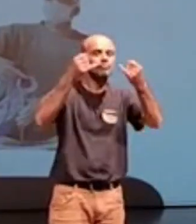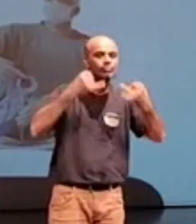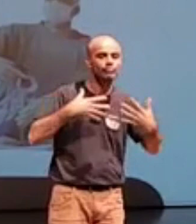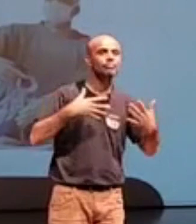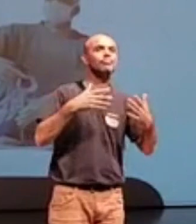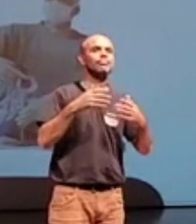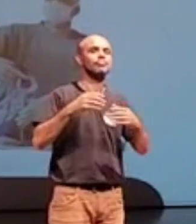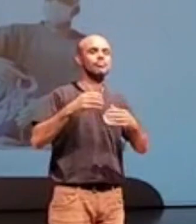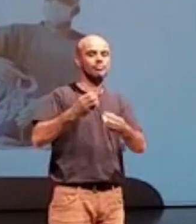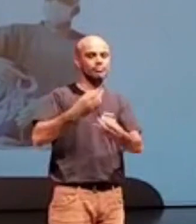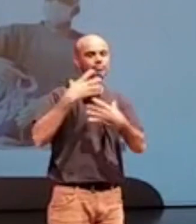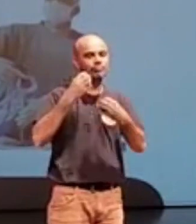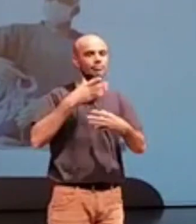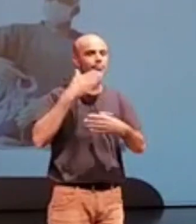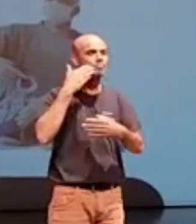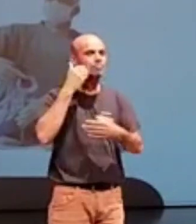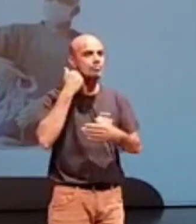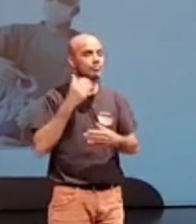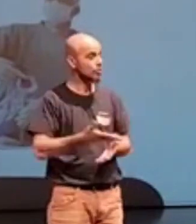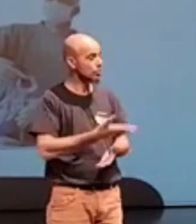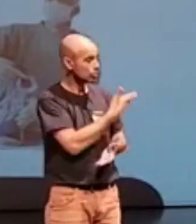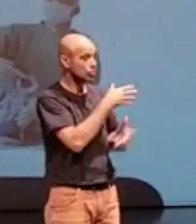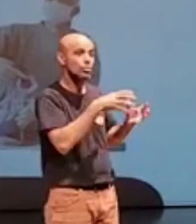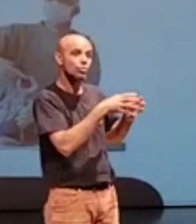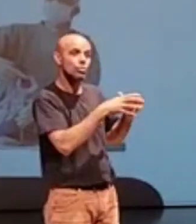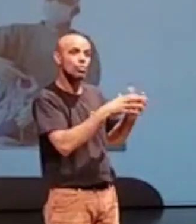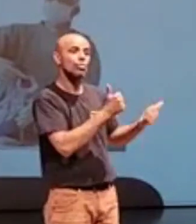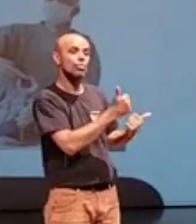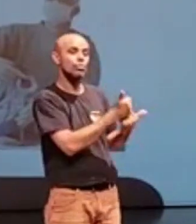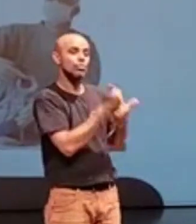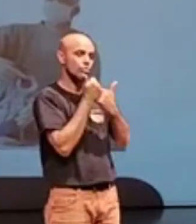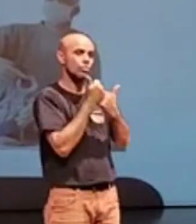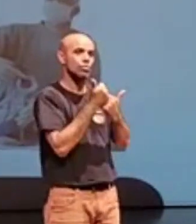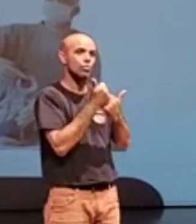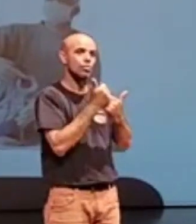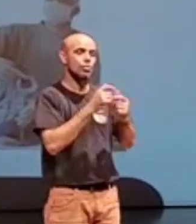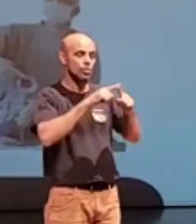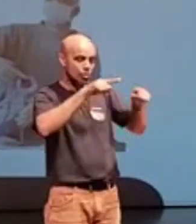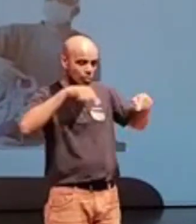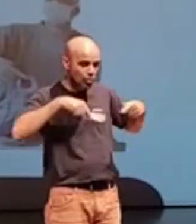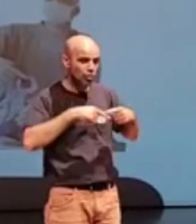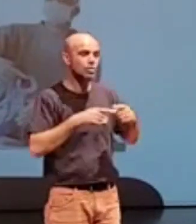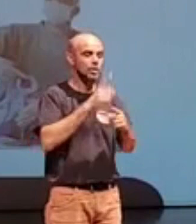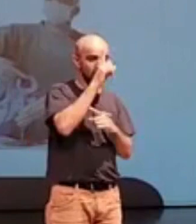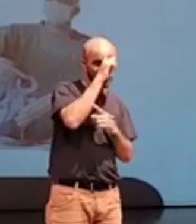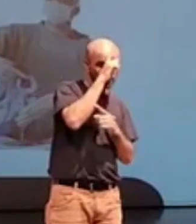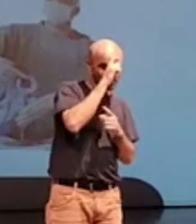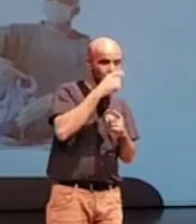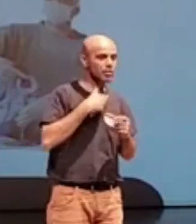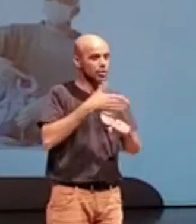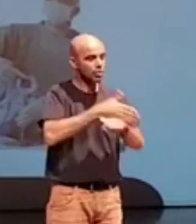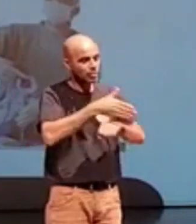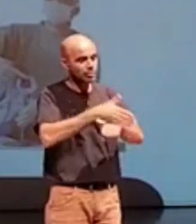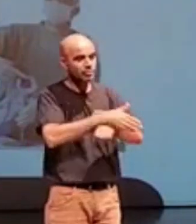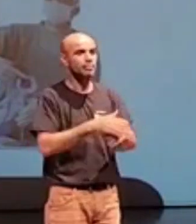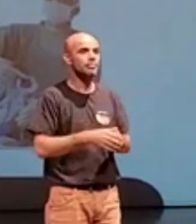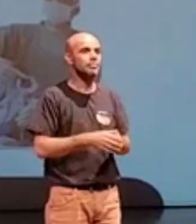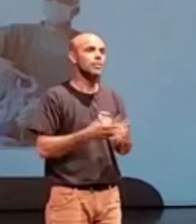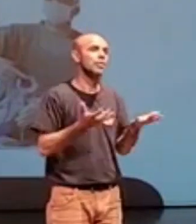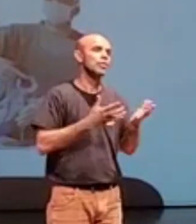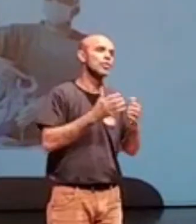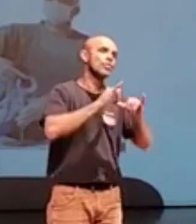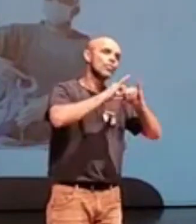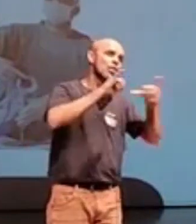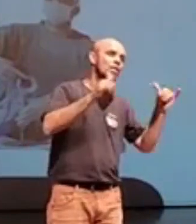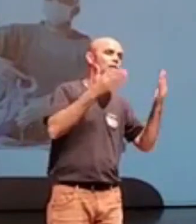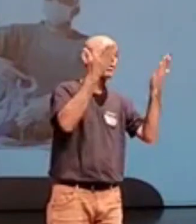assim, aqui todo mundo que faz parte, todo mundo que me apoia, alguns consultórios no qual eu estou, mas o que eu gostaria de falar